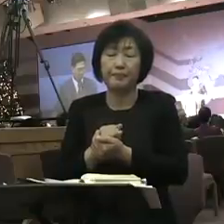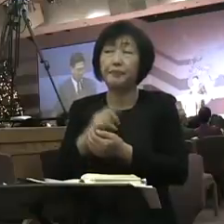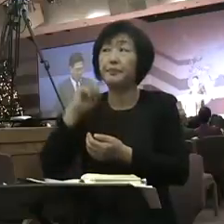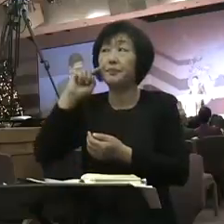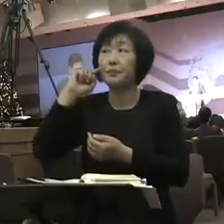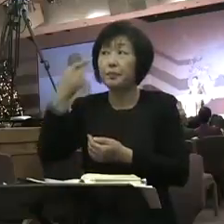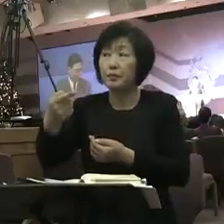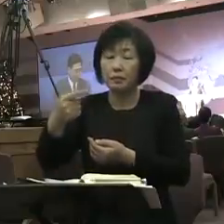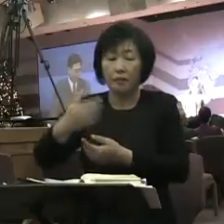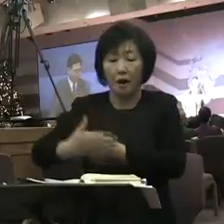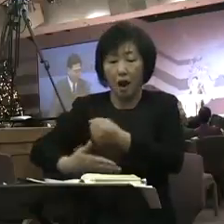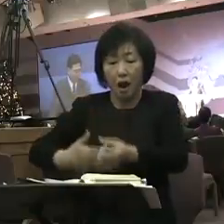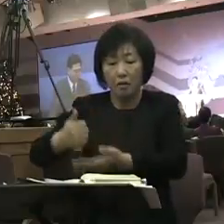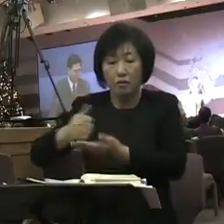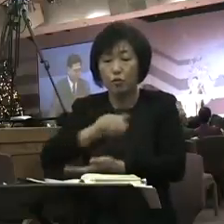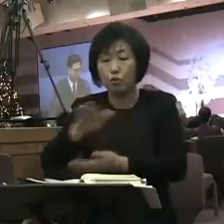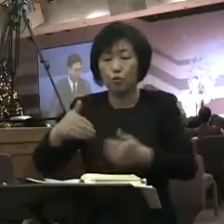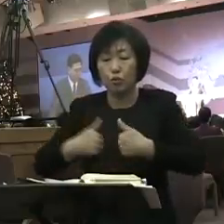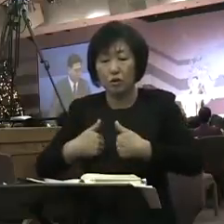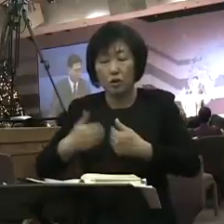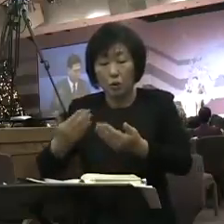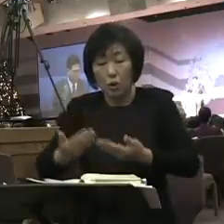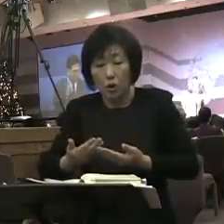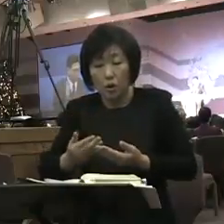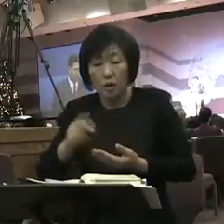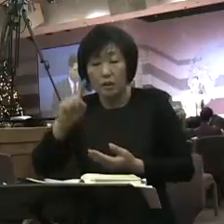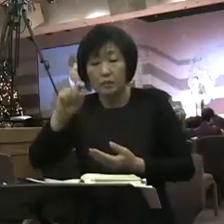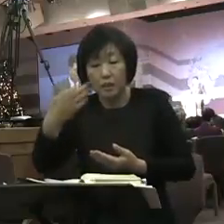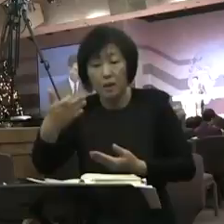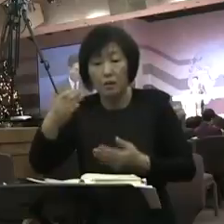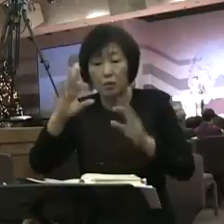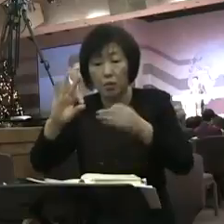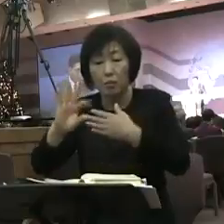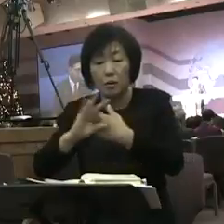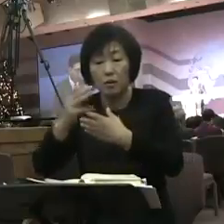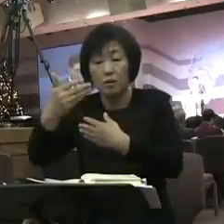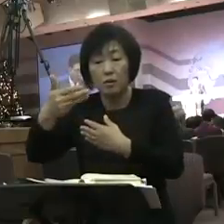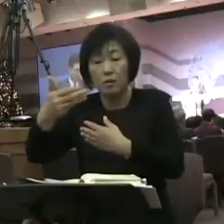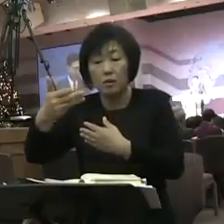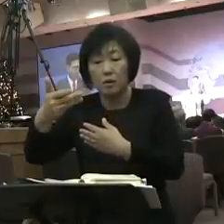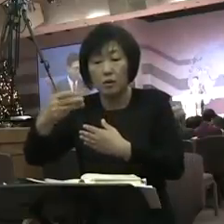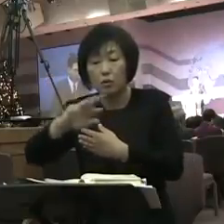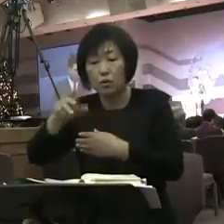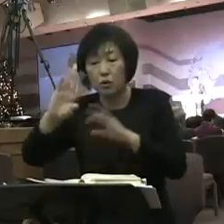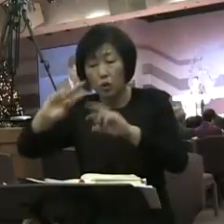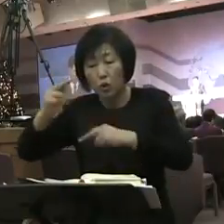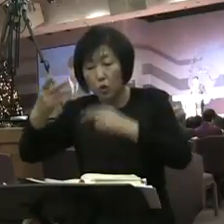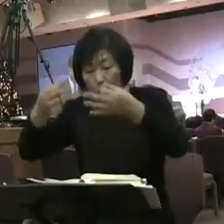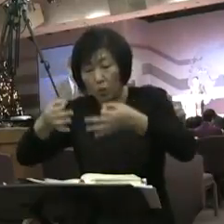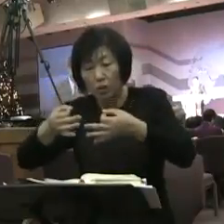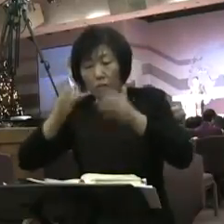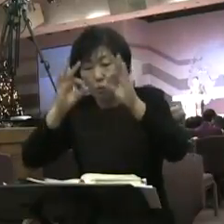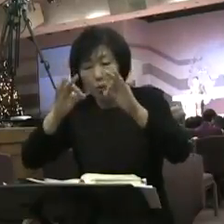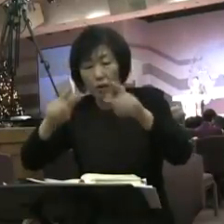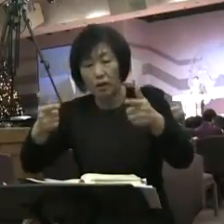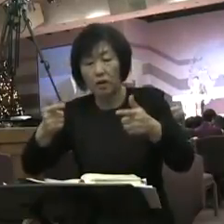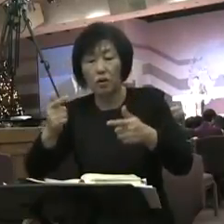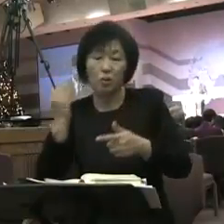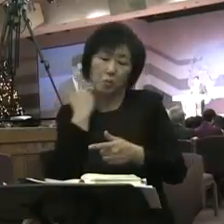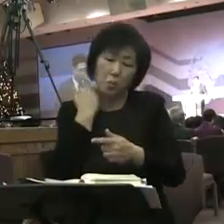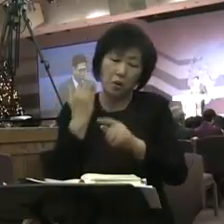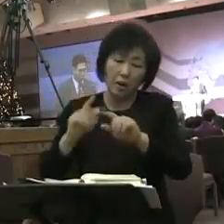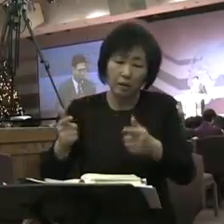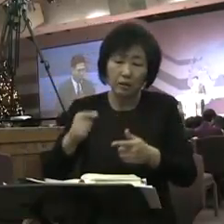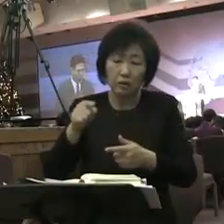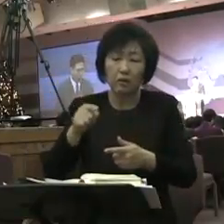다음에 하나님께서 우리에게 주시는 말씀을 우리가 보면 18절에 이런 말씀이 있습니다. 우리의 돌아보는 것은 보이는 것이 아니요 보이지 않는